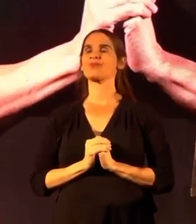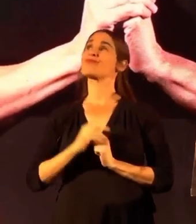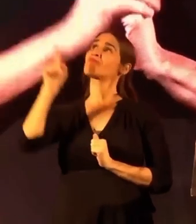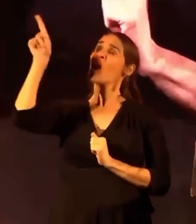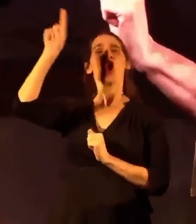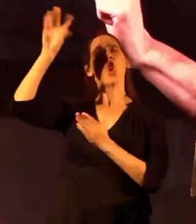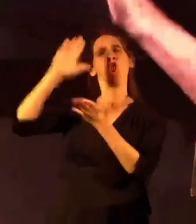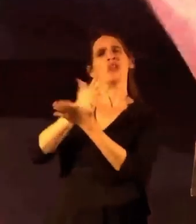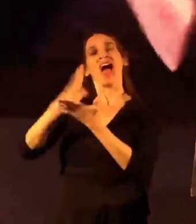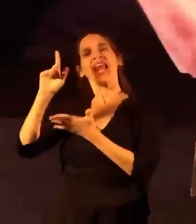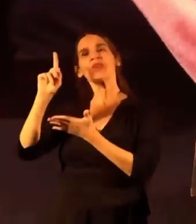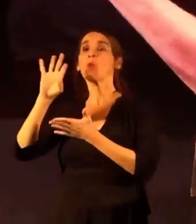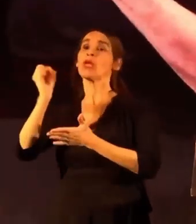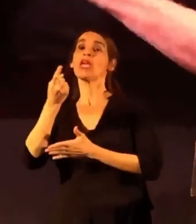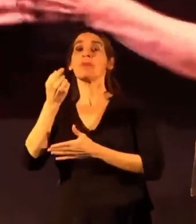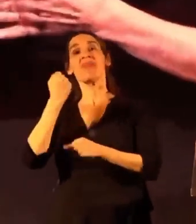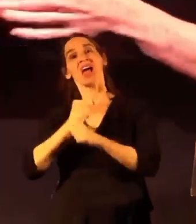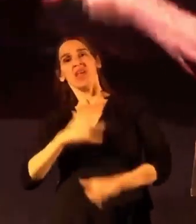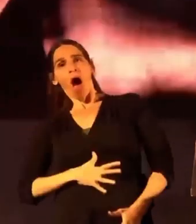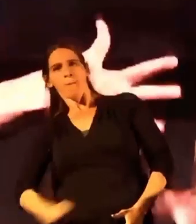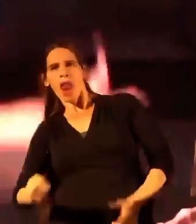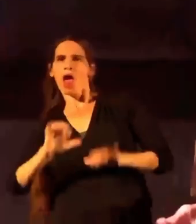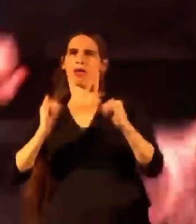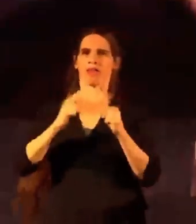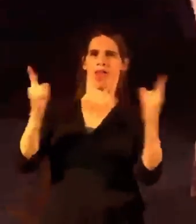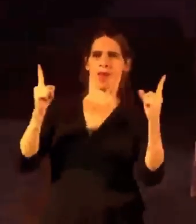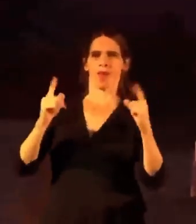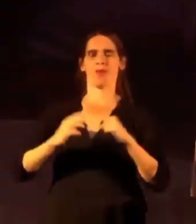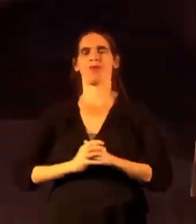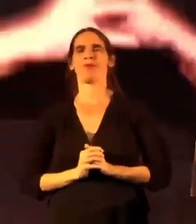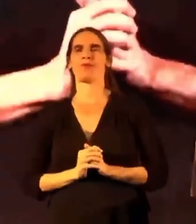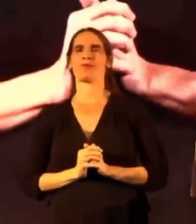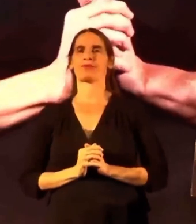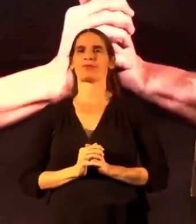לא תחליטו אם נעשה הפלות או לא.